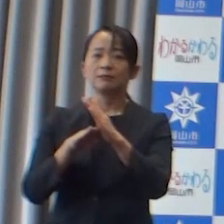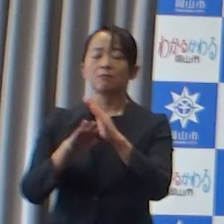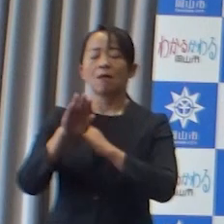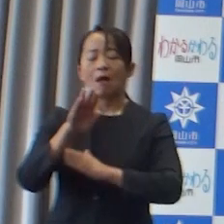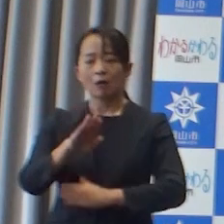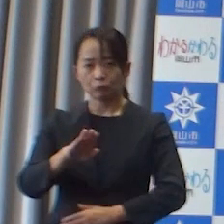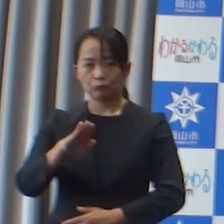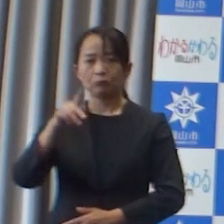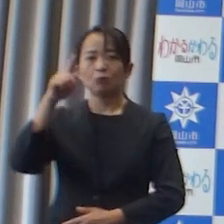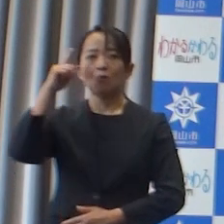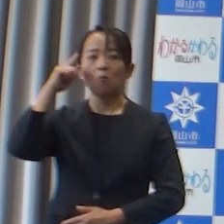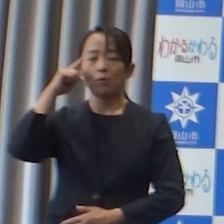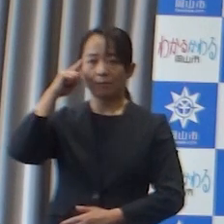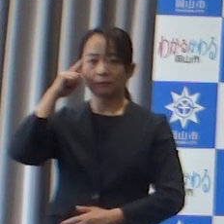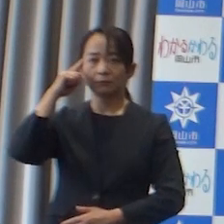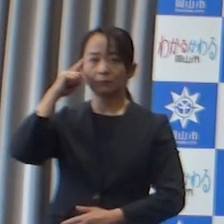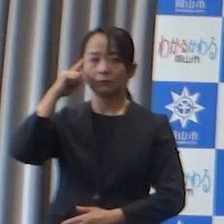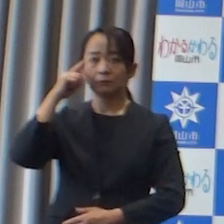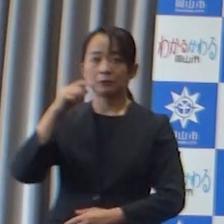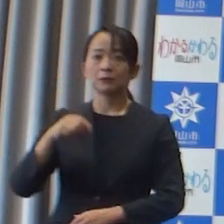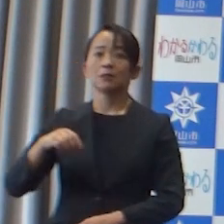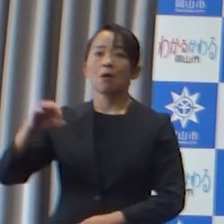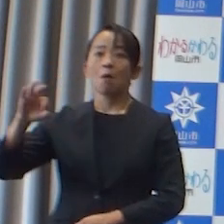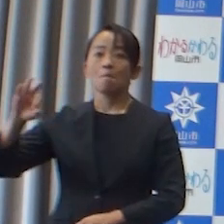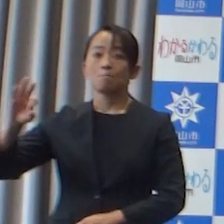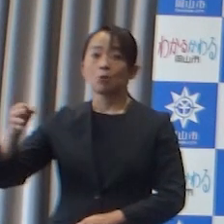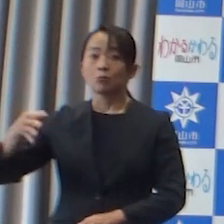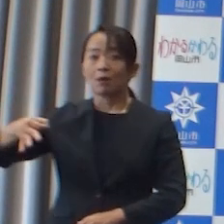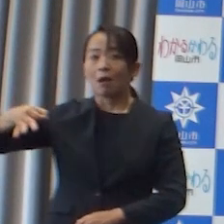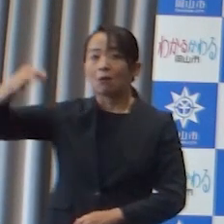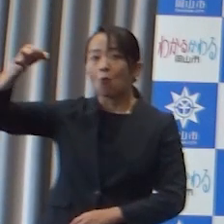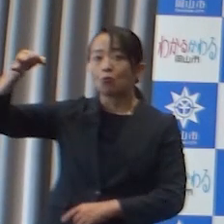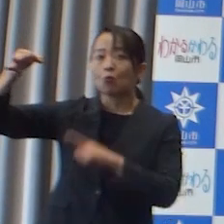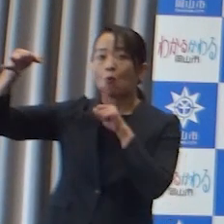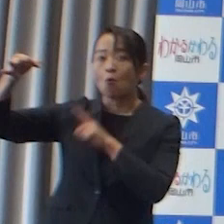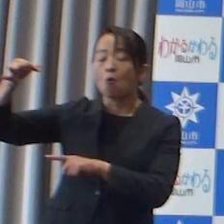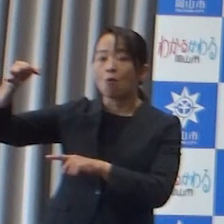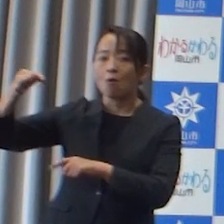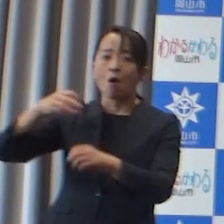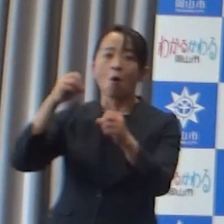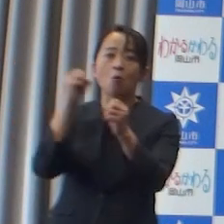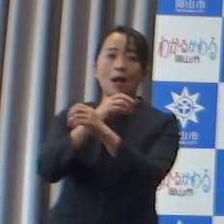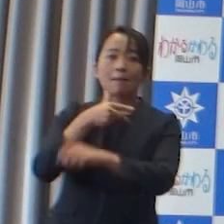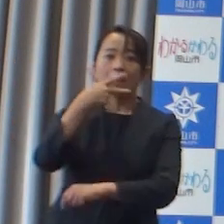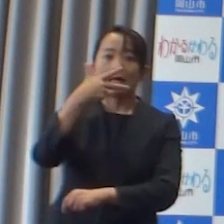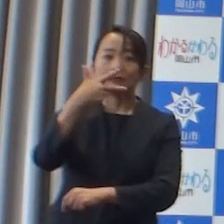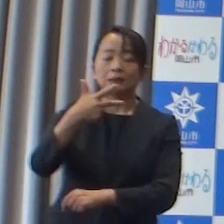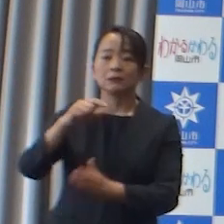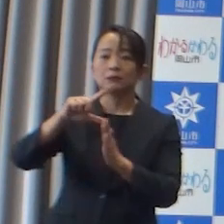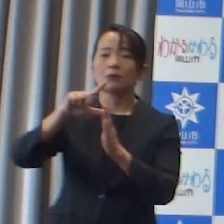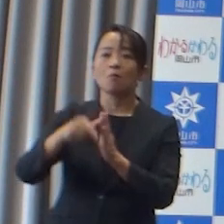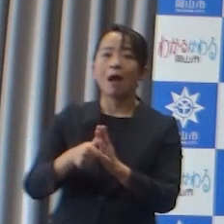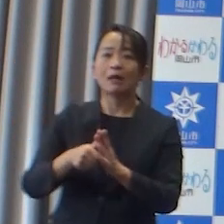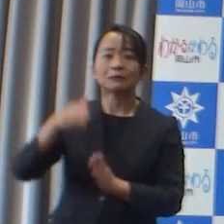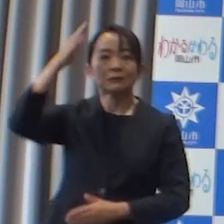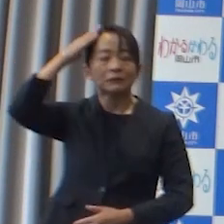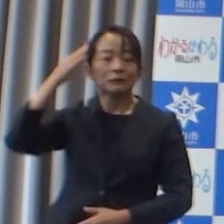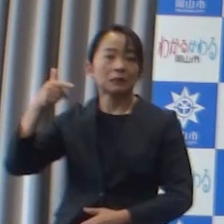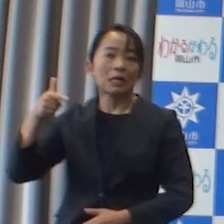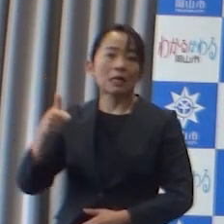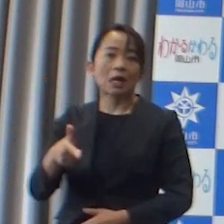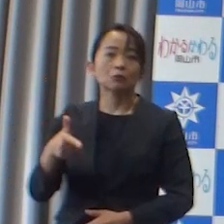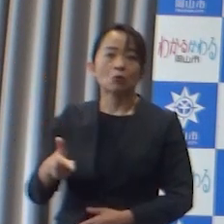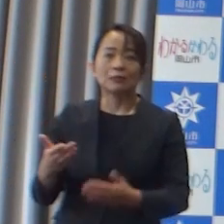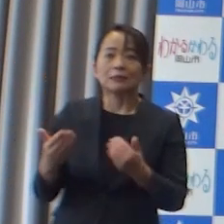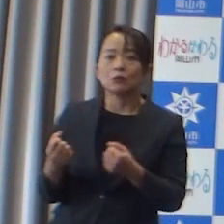思います。それからこの物価高騰、特に岡山の場合なんていうのはガソリンとかねを使わない